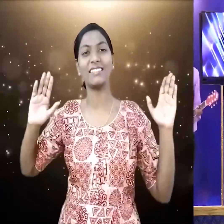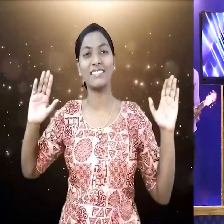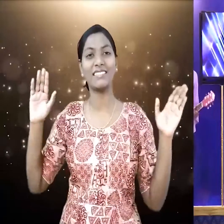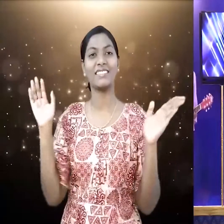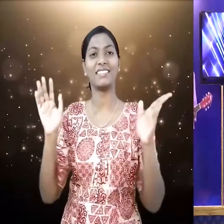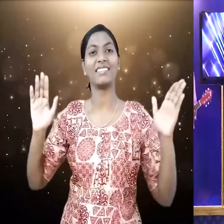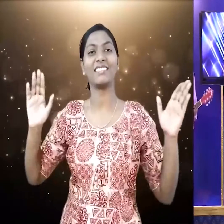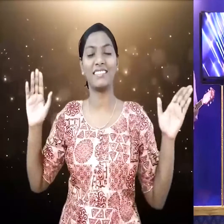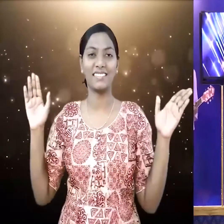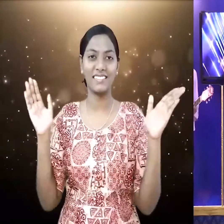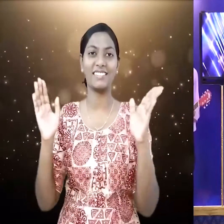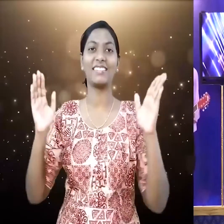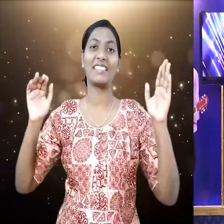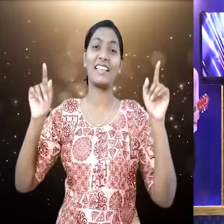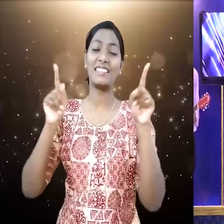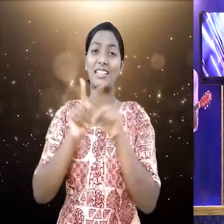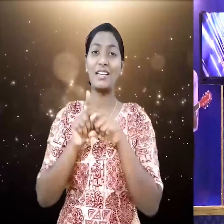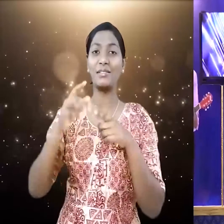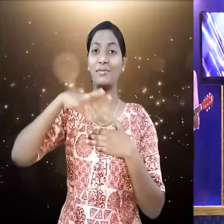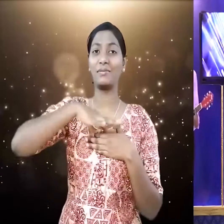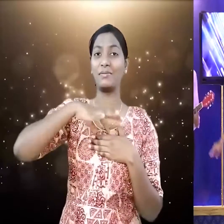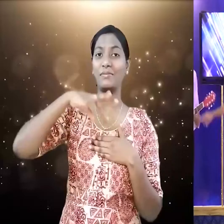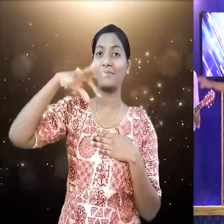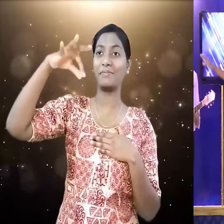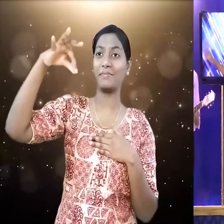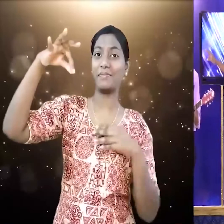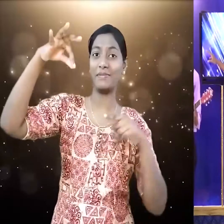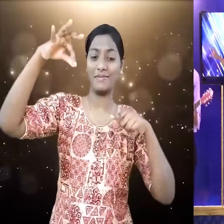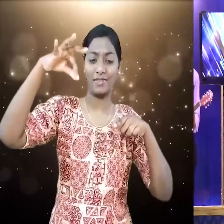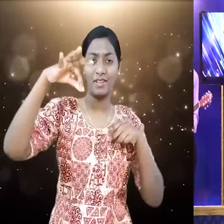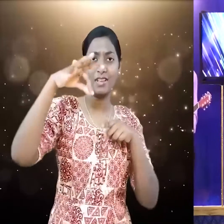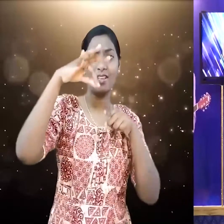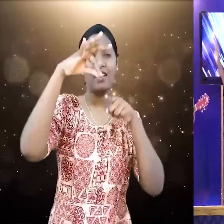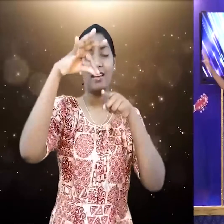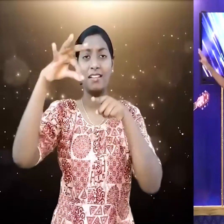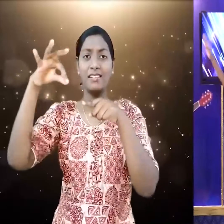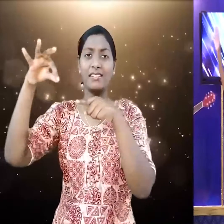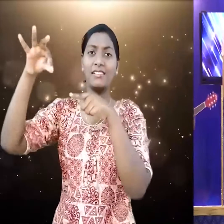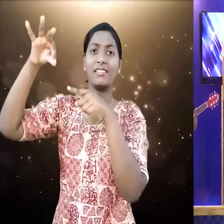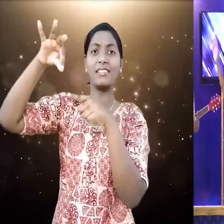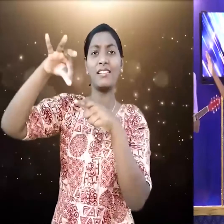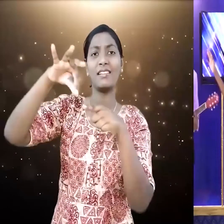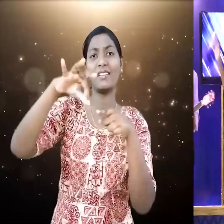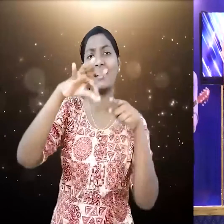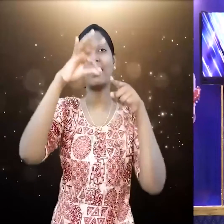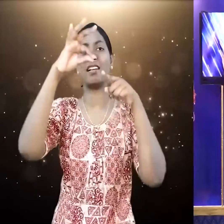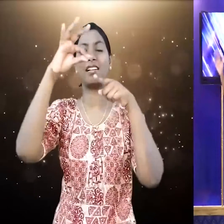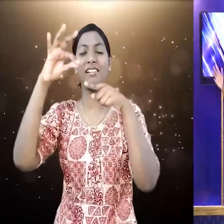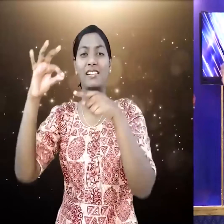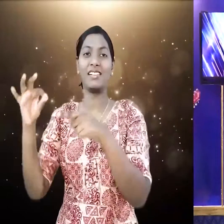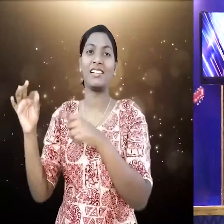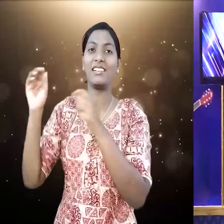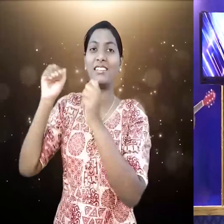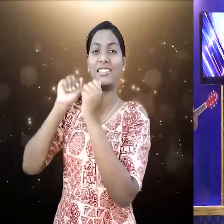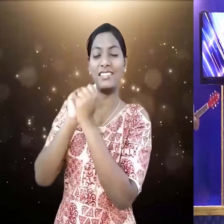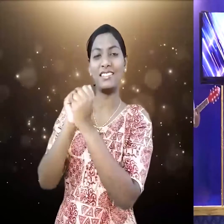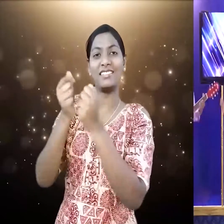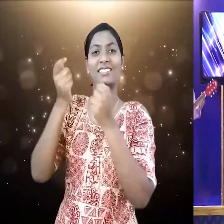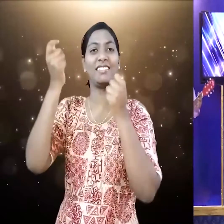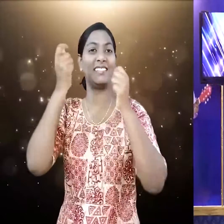और ऊंचा उड़ता जाऊं जैसे आत्मा के झोंके से मुझे ले